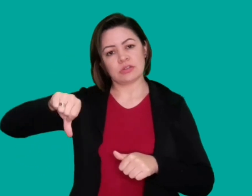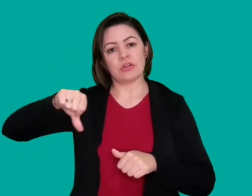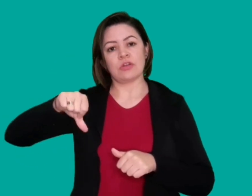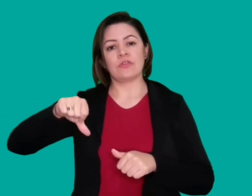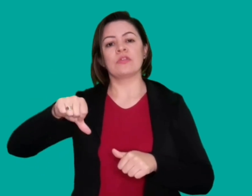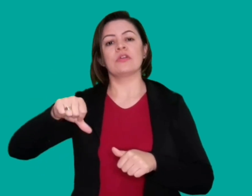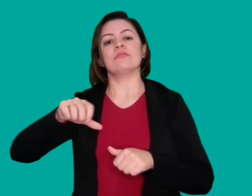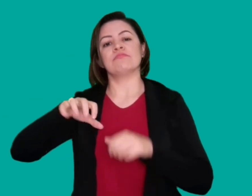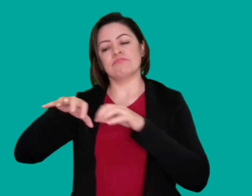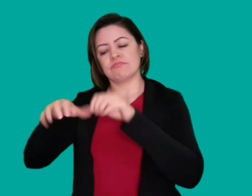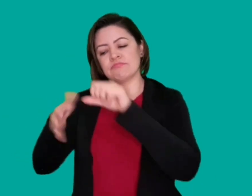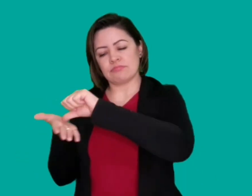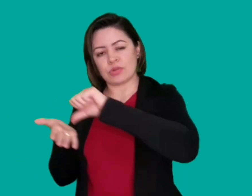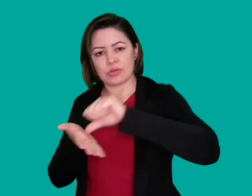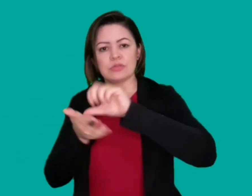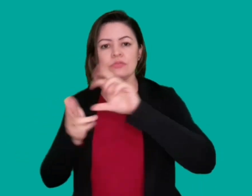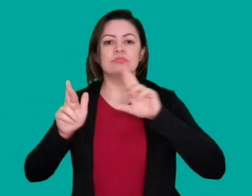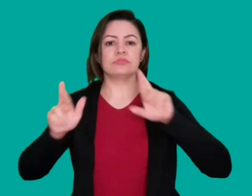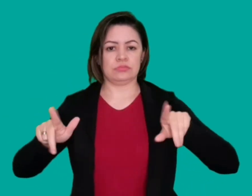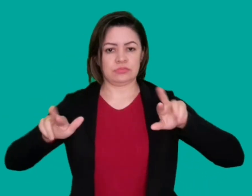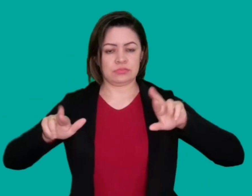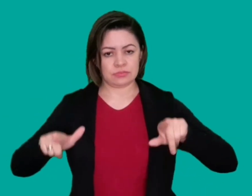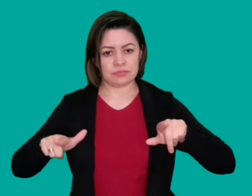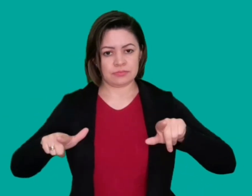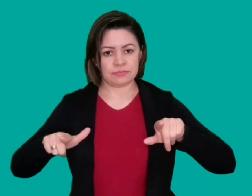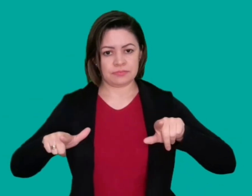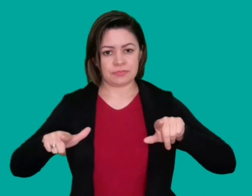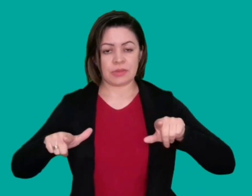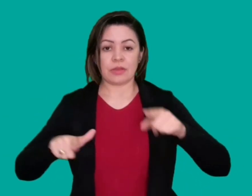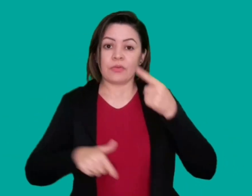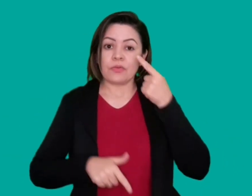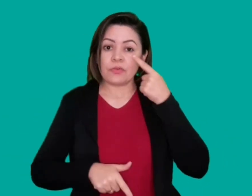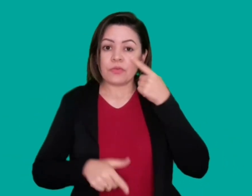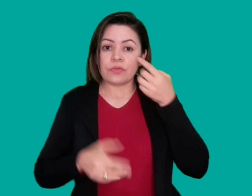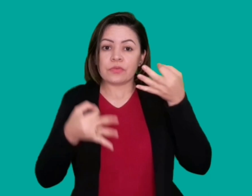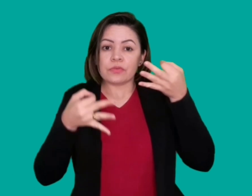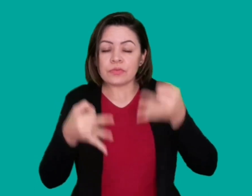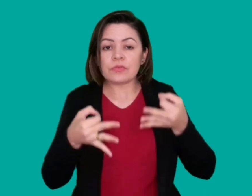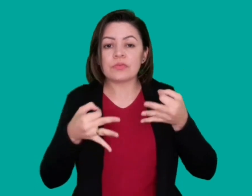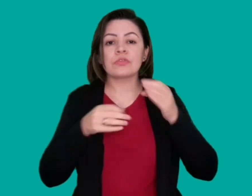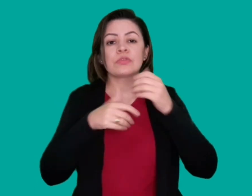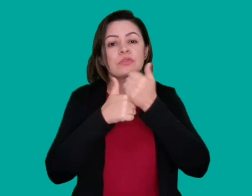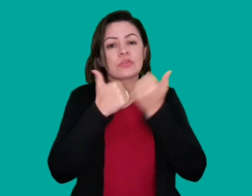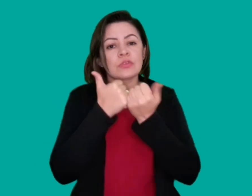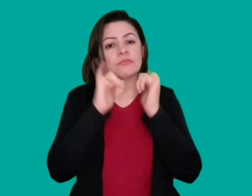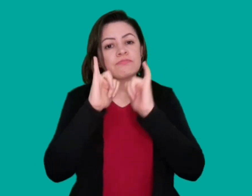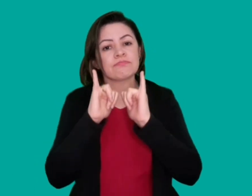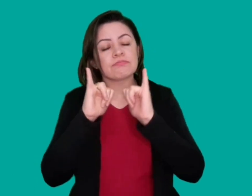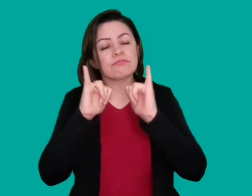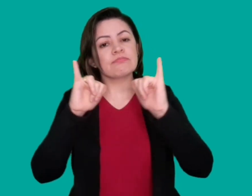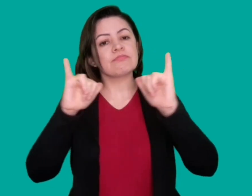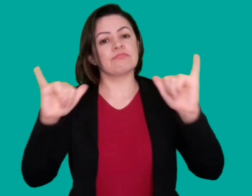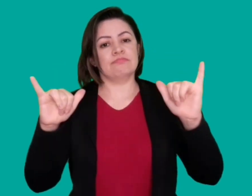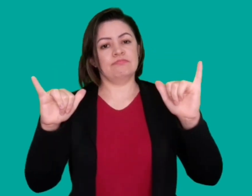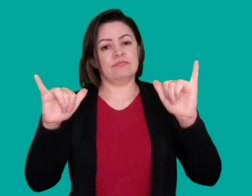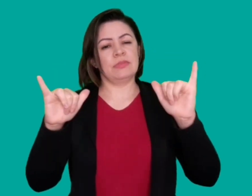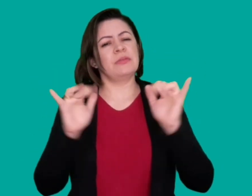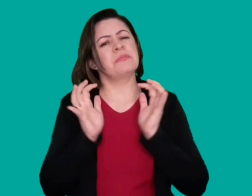vocês participará no dia dezenove bom então os setores vão informar exatamente